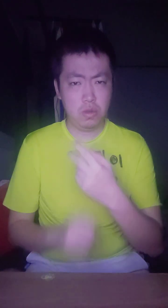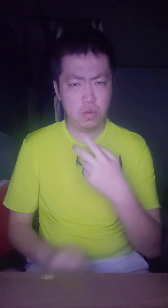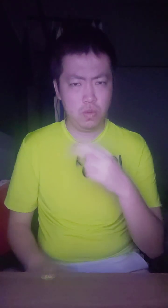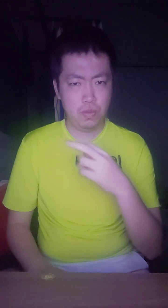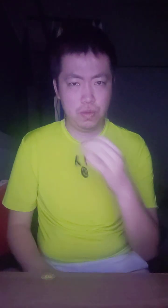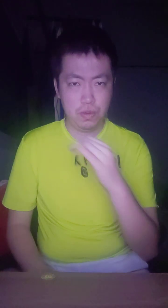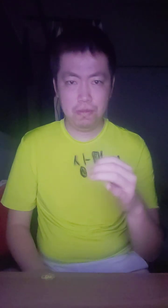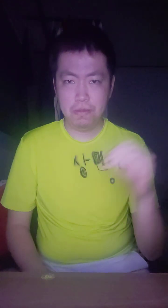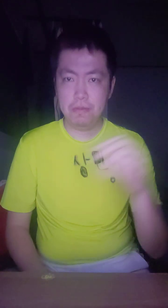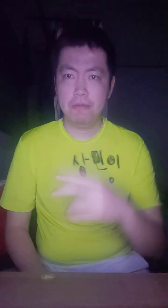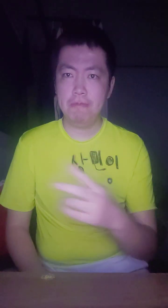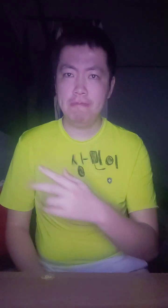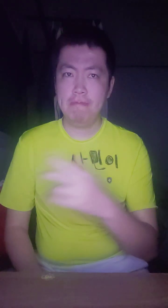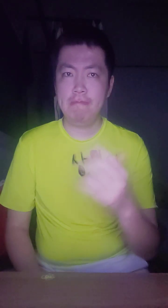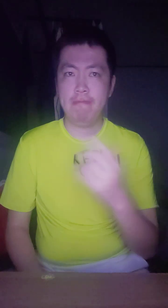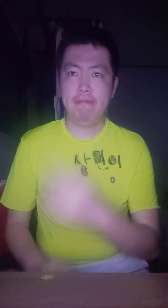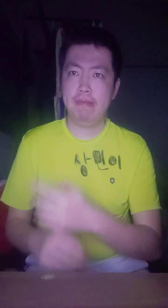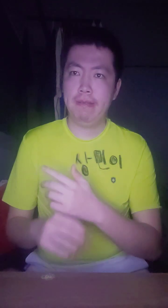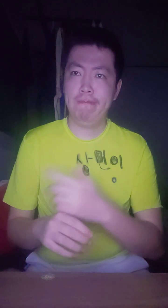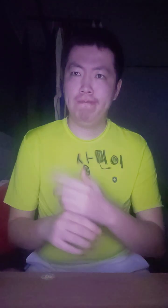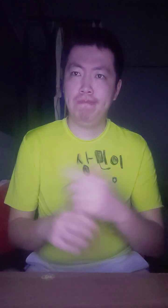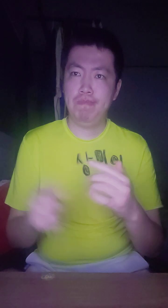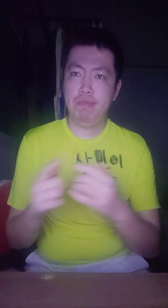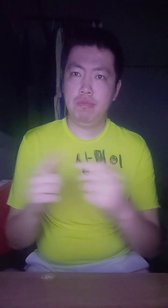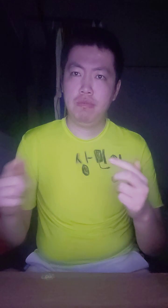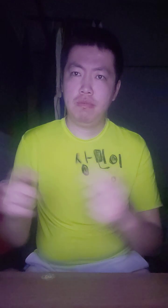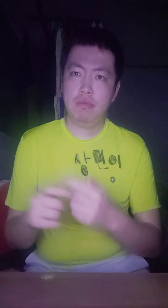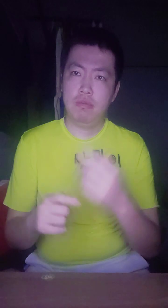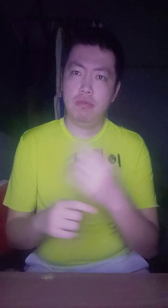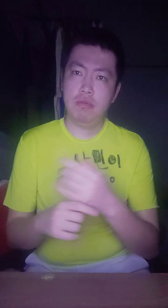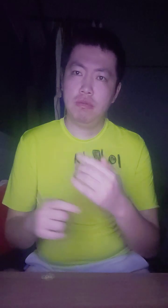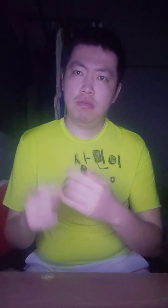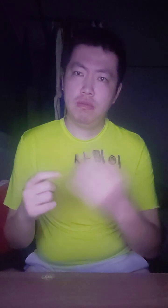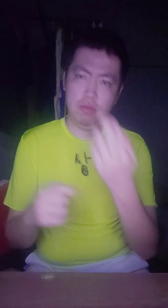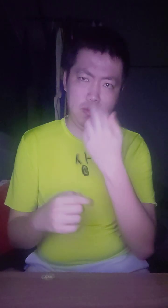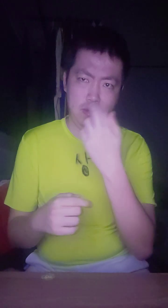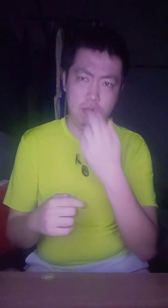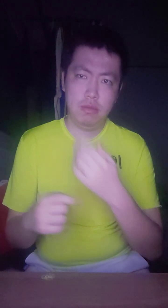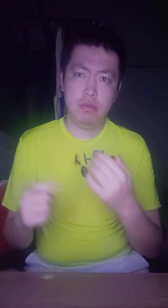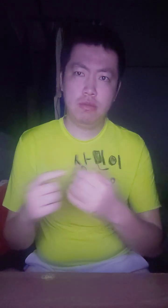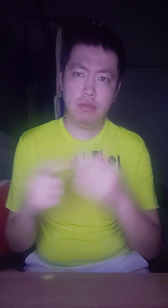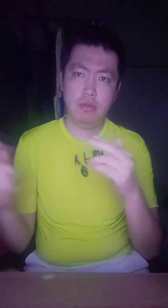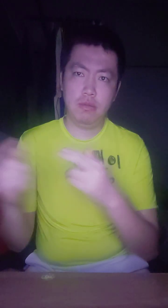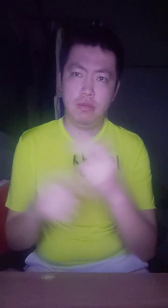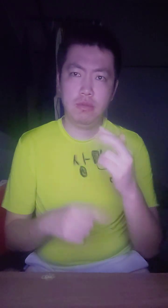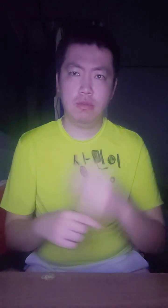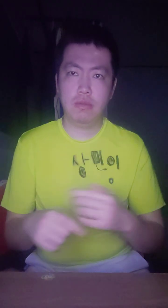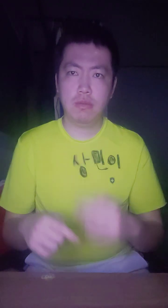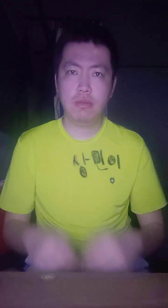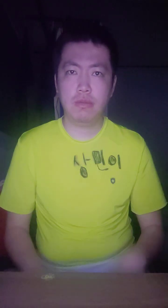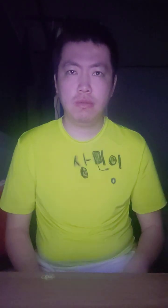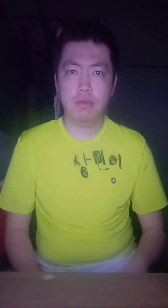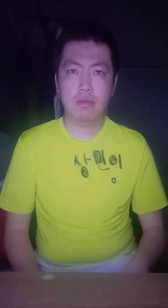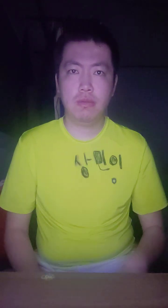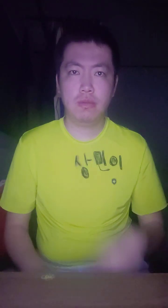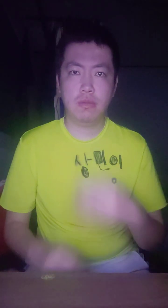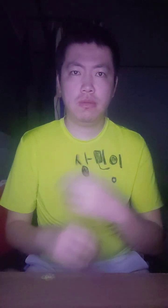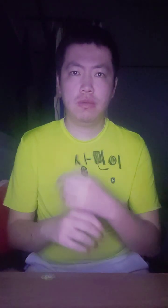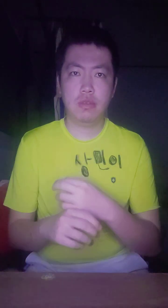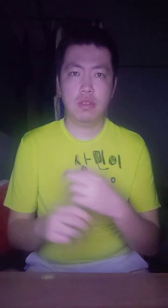들어가면 발생원에서 바로 뽑아내지 못하기 때문에 시민들의 호흡기를 거쳐서 간다고 봐야 되는 거죠. 게다가 이 해당 건물에서